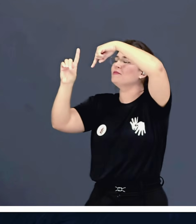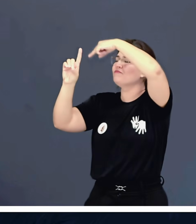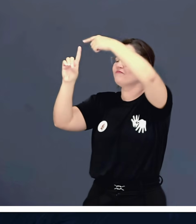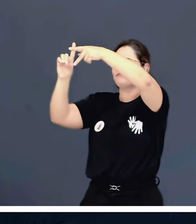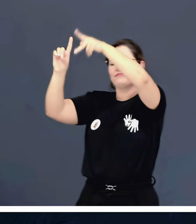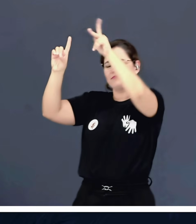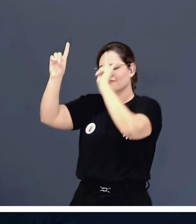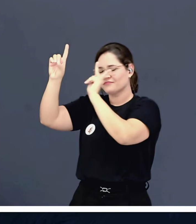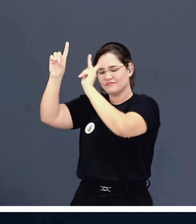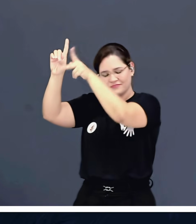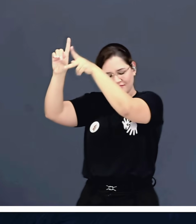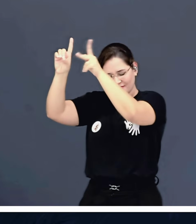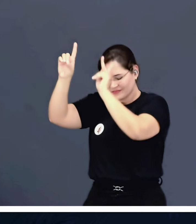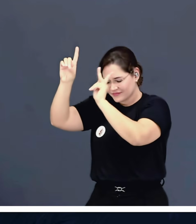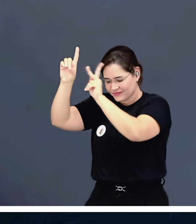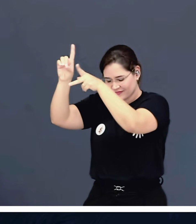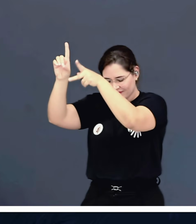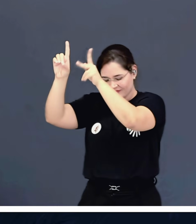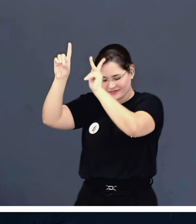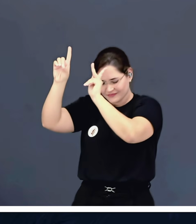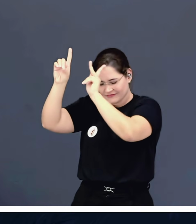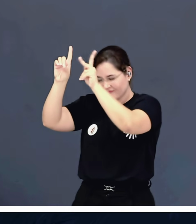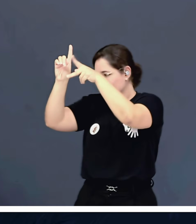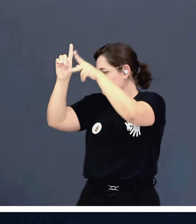tu sempre